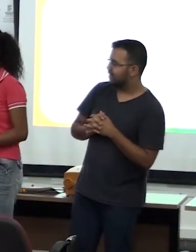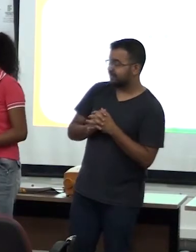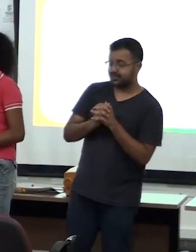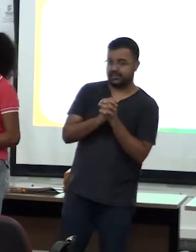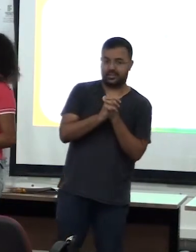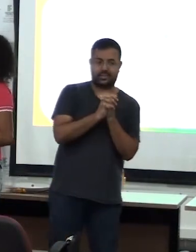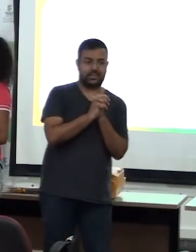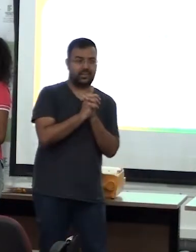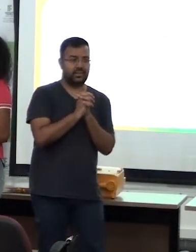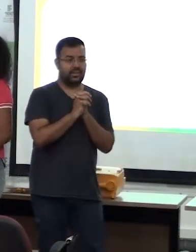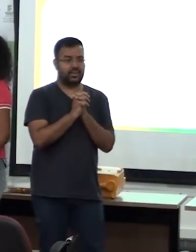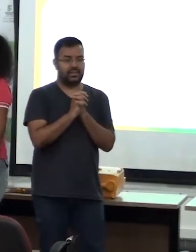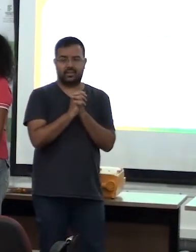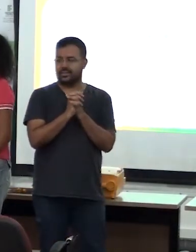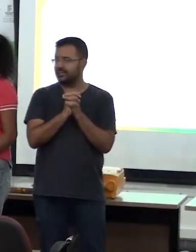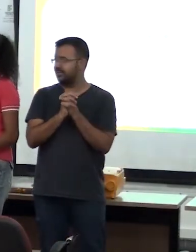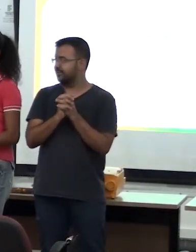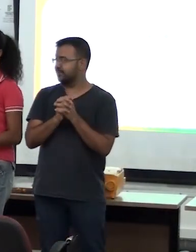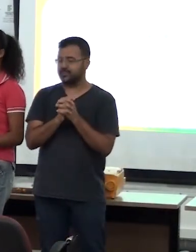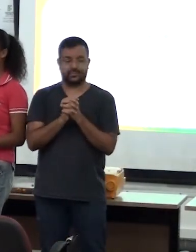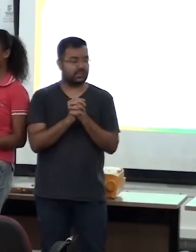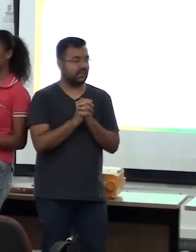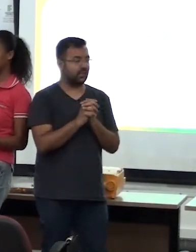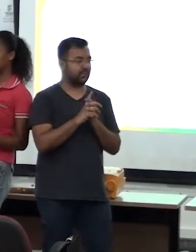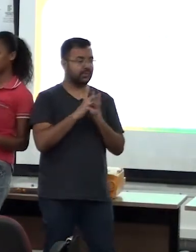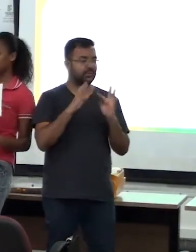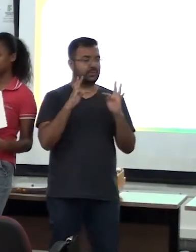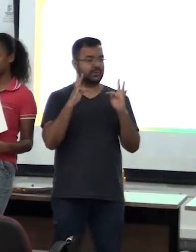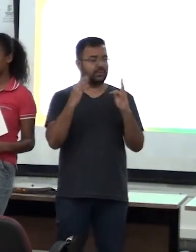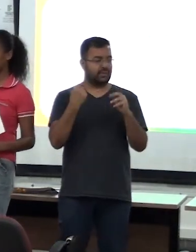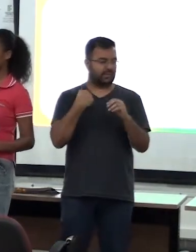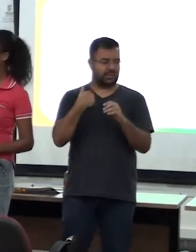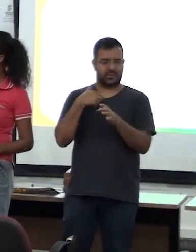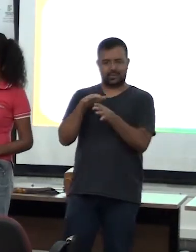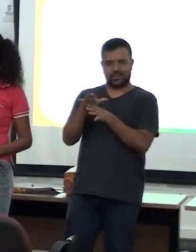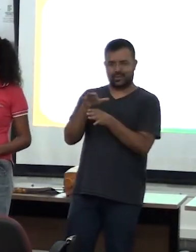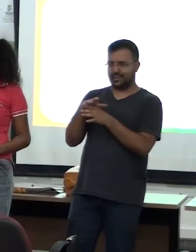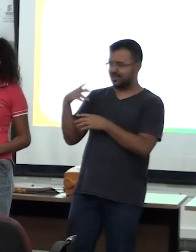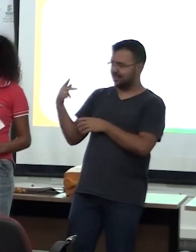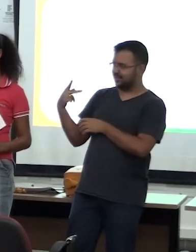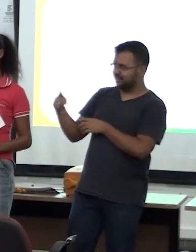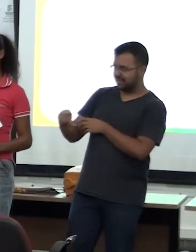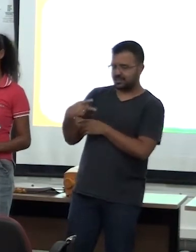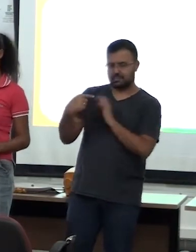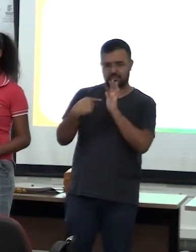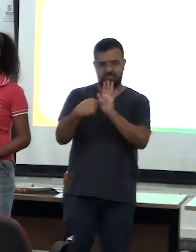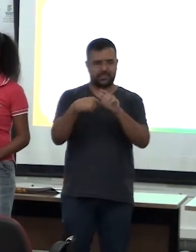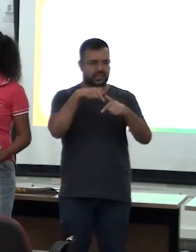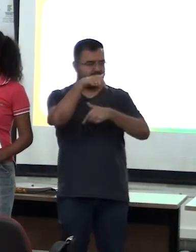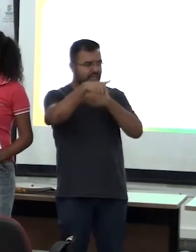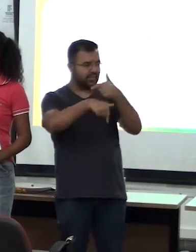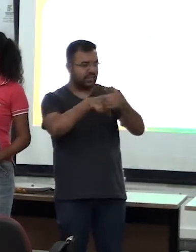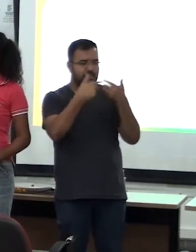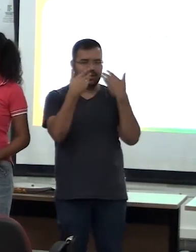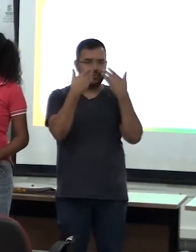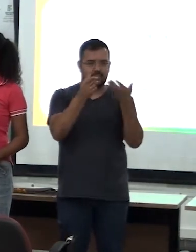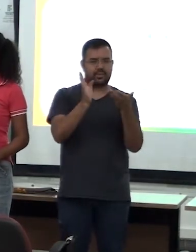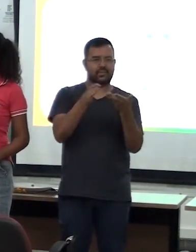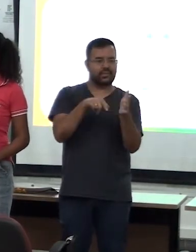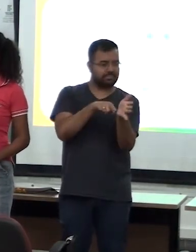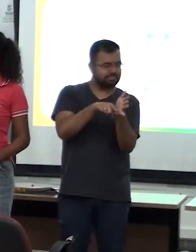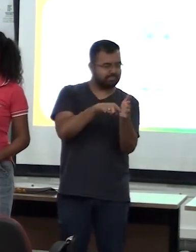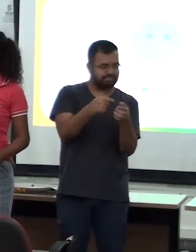Bom, então aí a gente está, são minhas orientandas, né? Destacamos o trabalho que eles apresentaram na jornada de iniciação